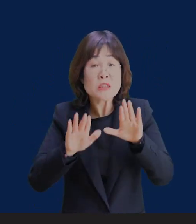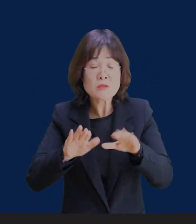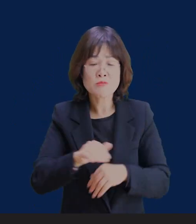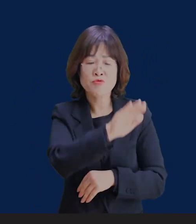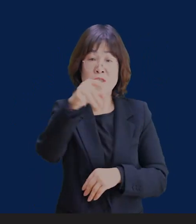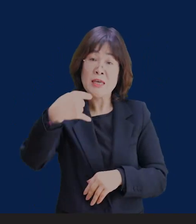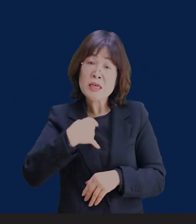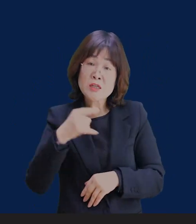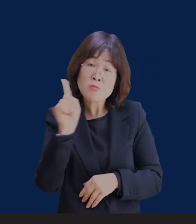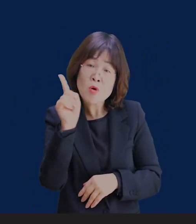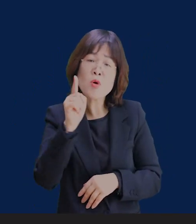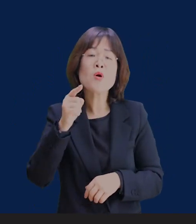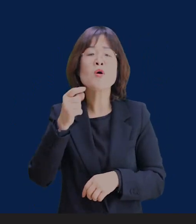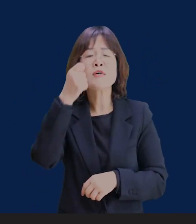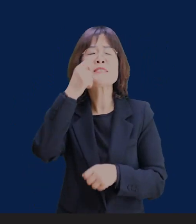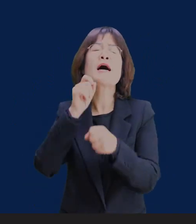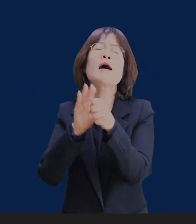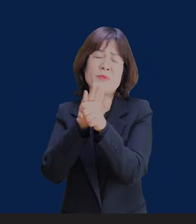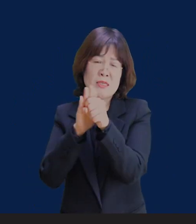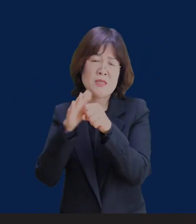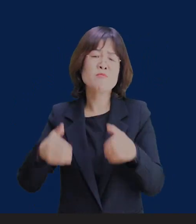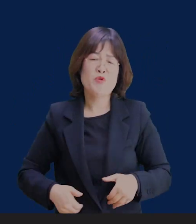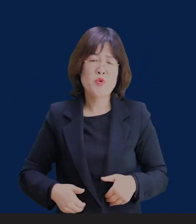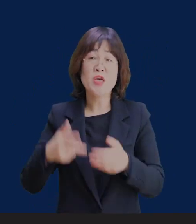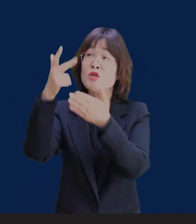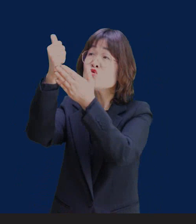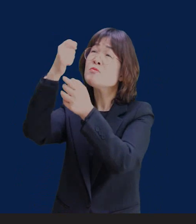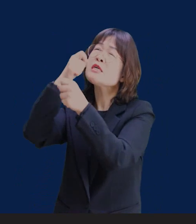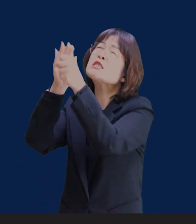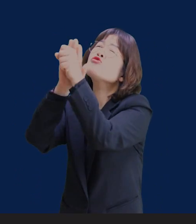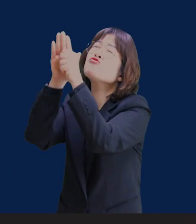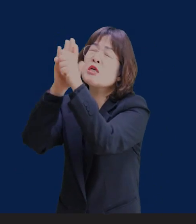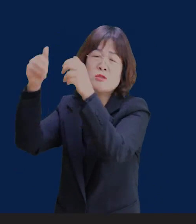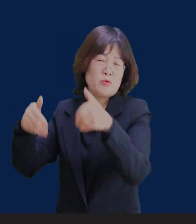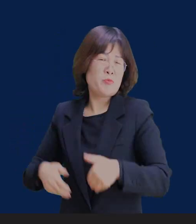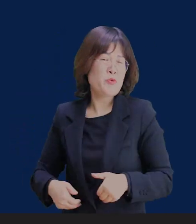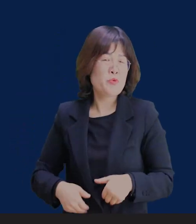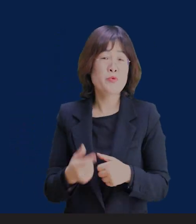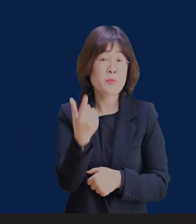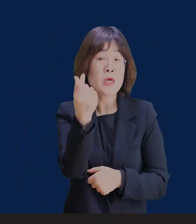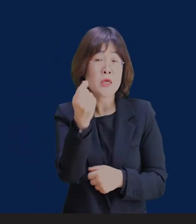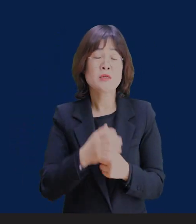여러분, 우리 모두에게는 지금 주님의 자비가 필요합니다. 주의 긍휼이 필요한 때입니다.